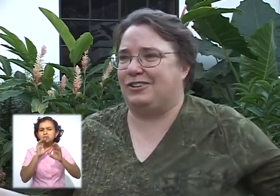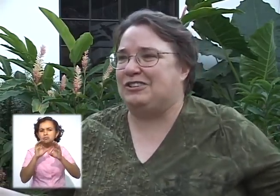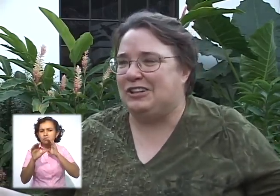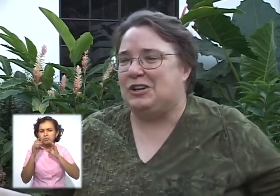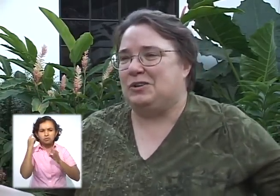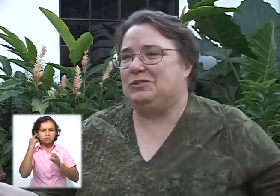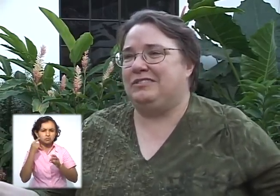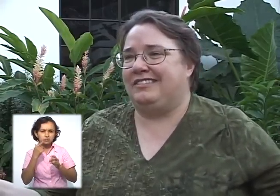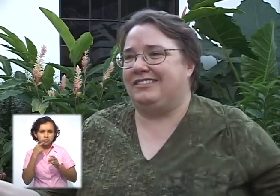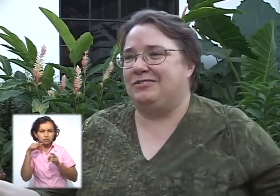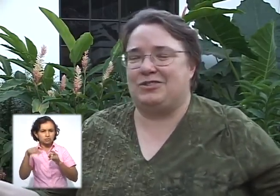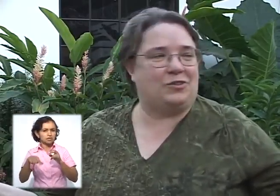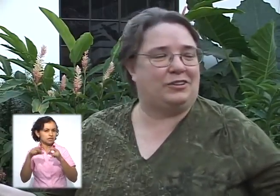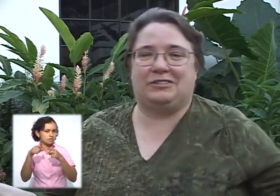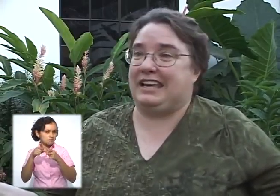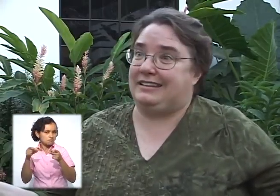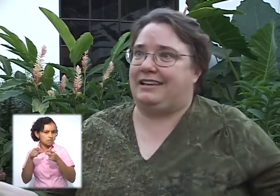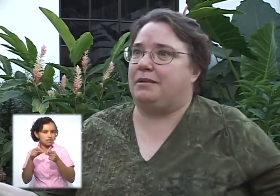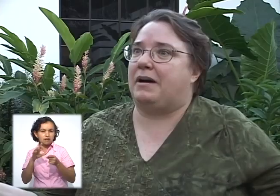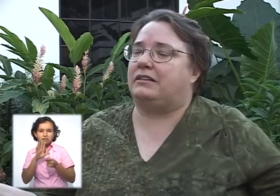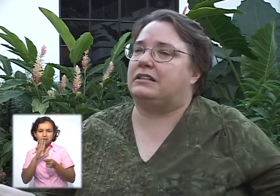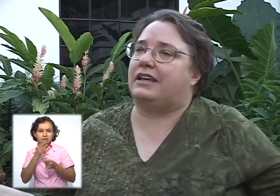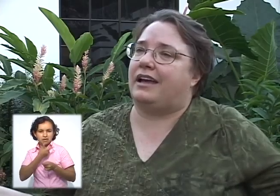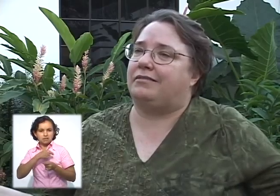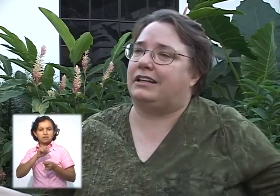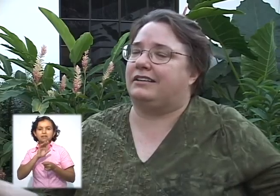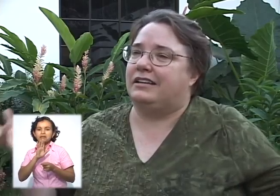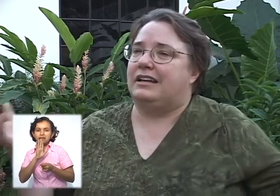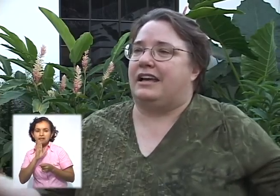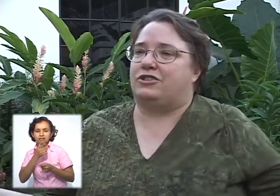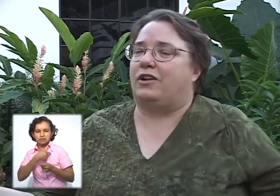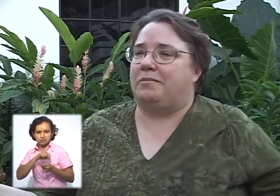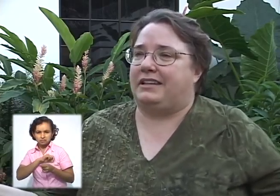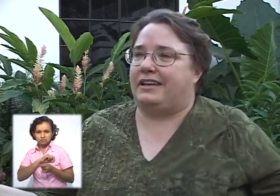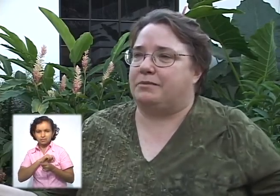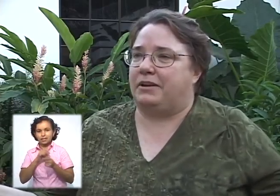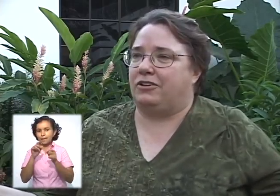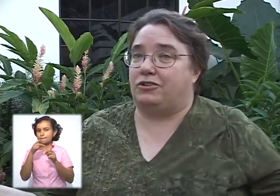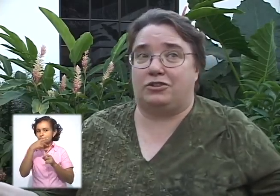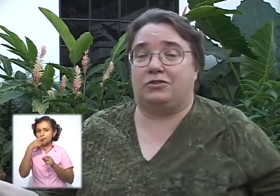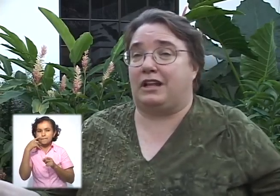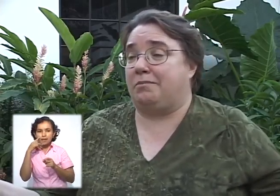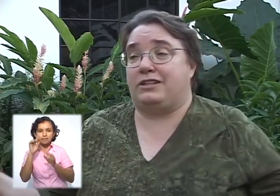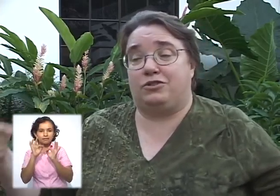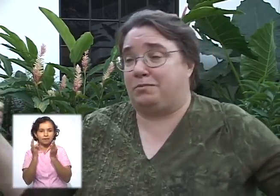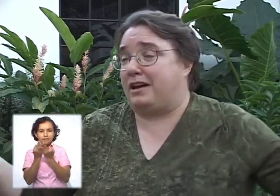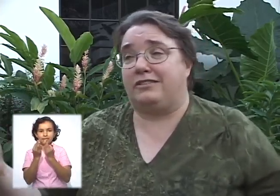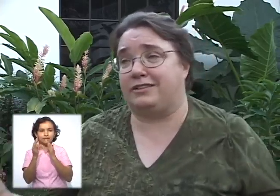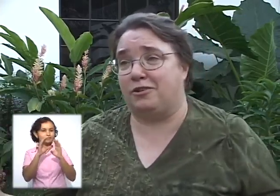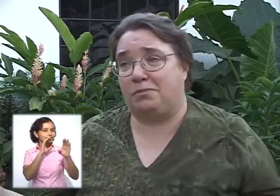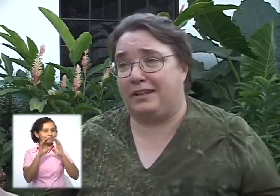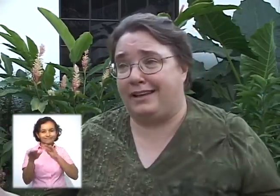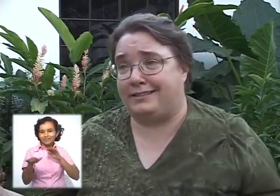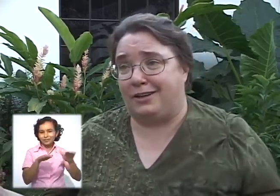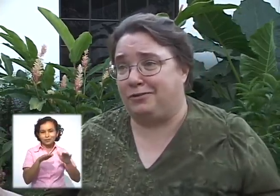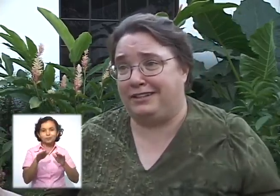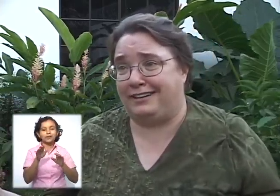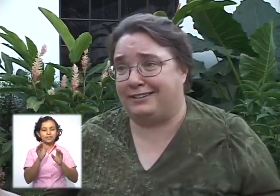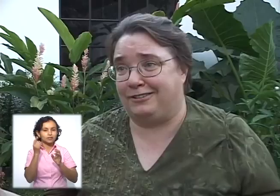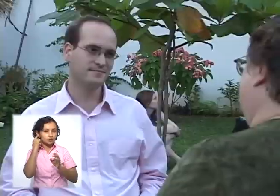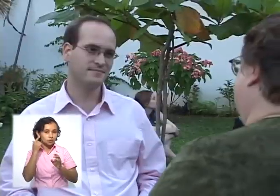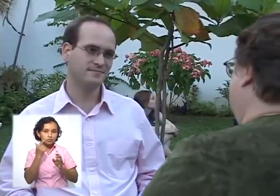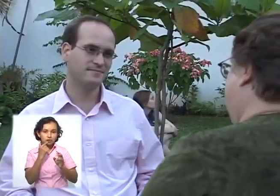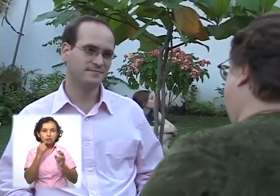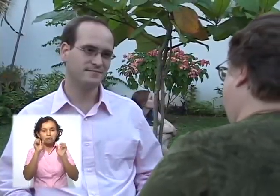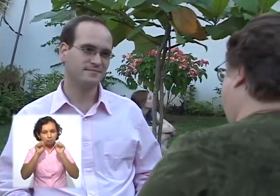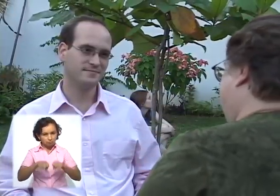fácil con un sordo que tiene padres que hablan solamente español. Tal vez sus padres no pueden hacer una